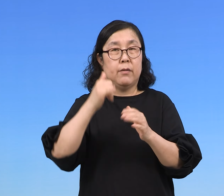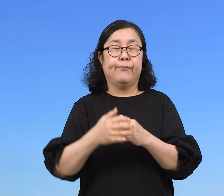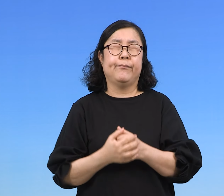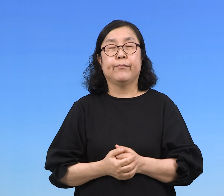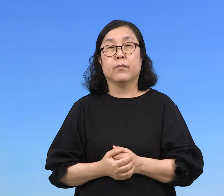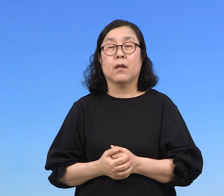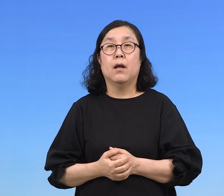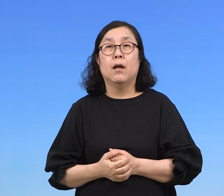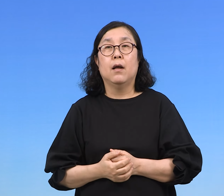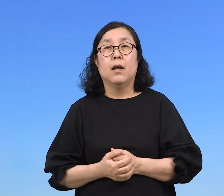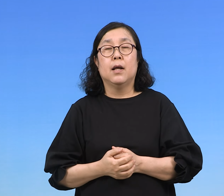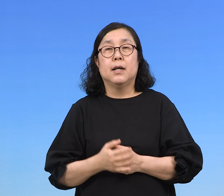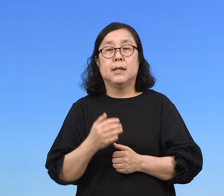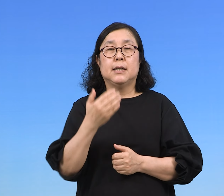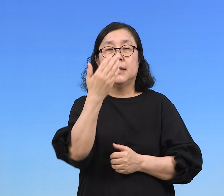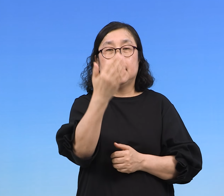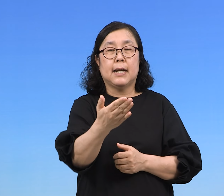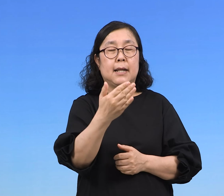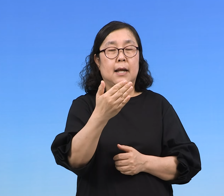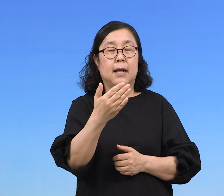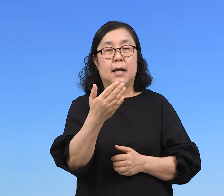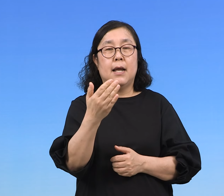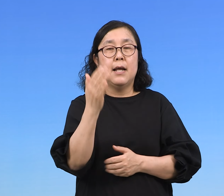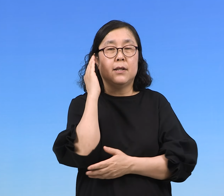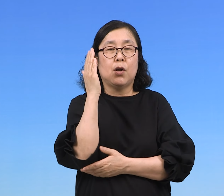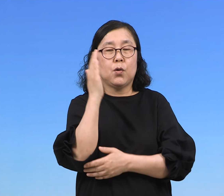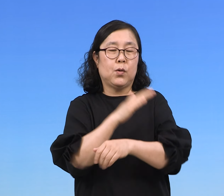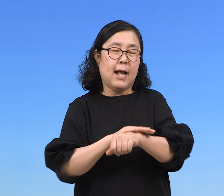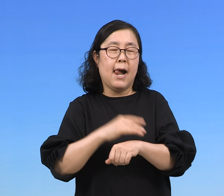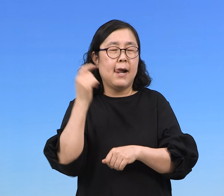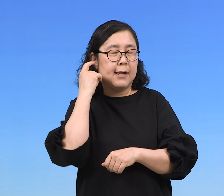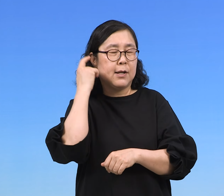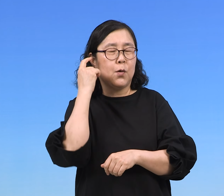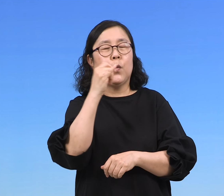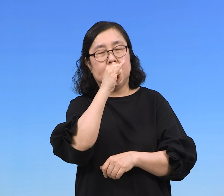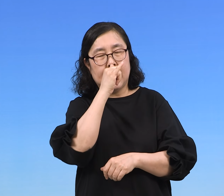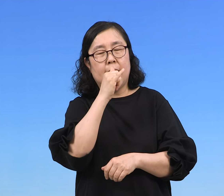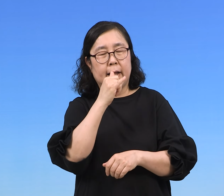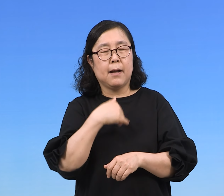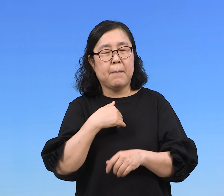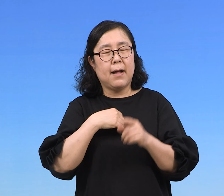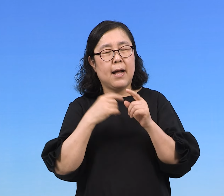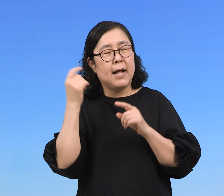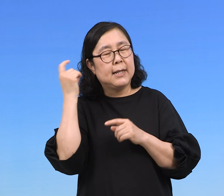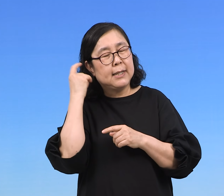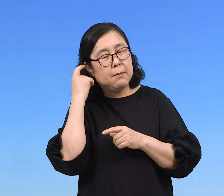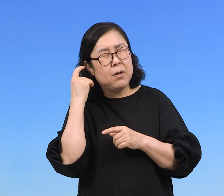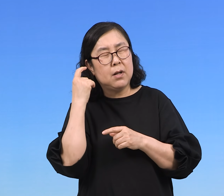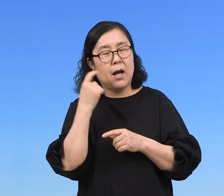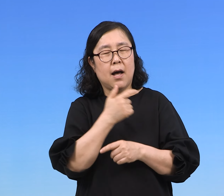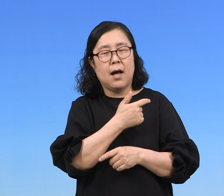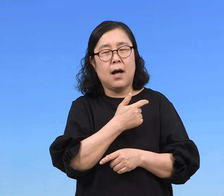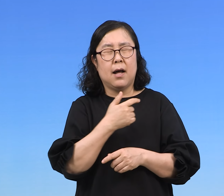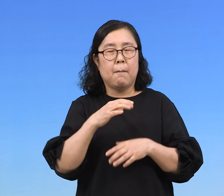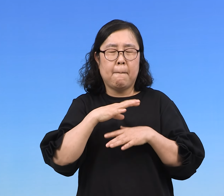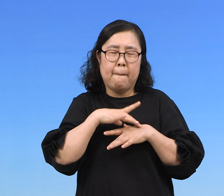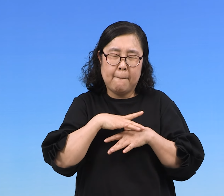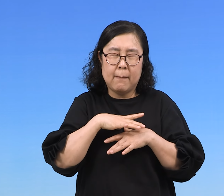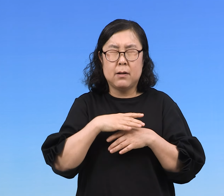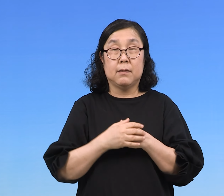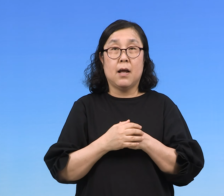오세요. 자네 설교 잘 듣고 있다. 그 한마디가 막 천둥보다 저는 크게 들리는